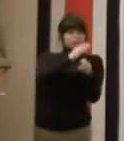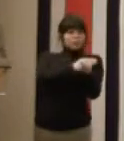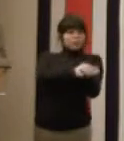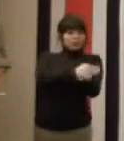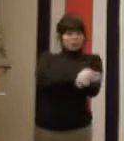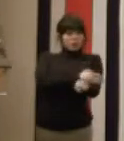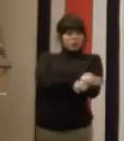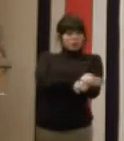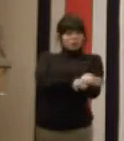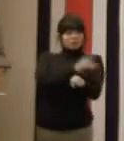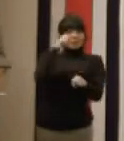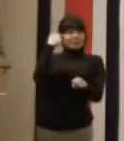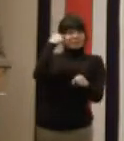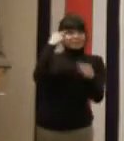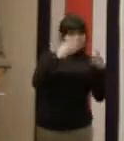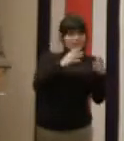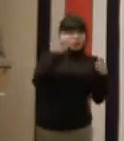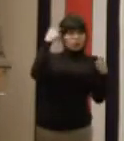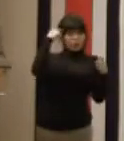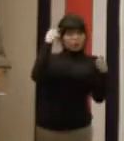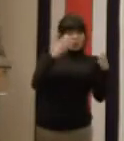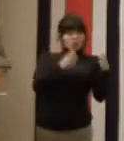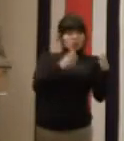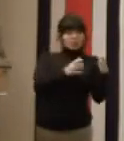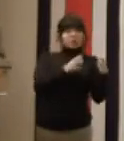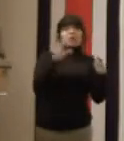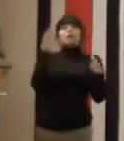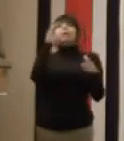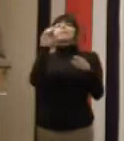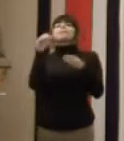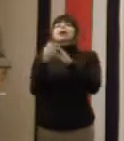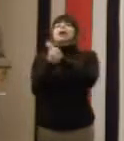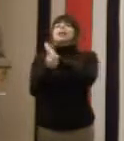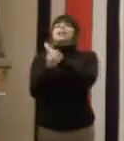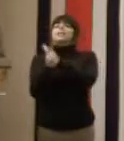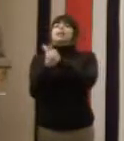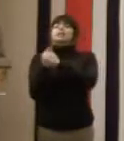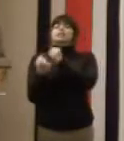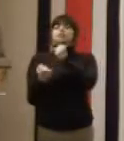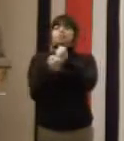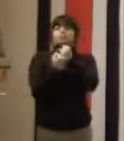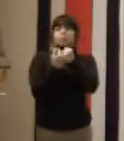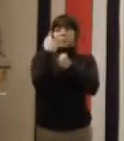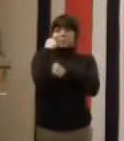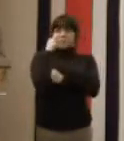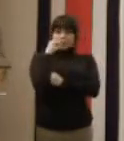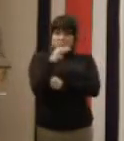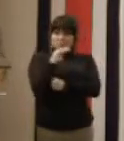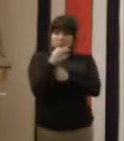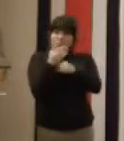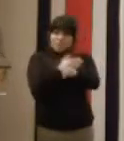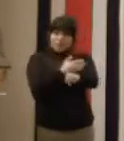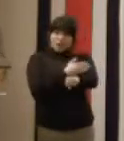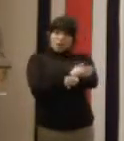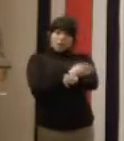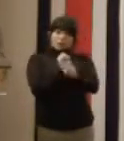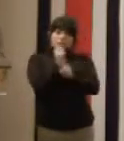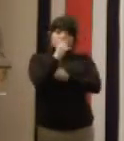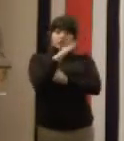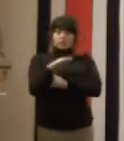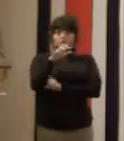mejoramiento del Estado y del gobierno y las capacidades de contribuir para ese mejoramiento de la